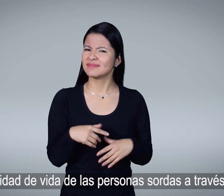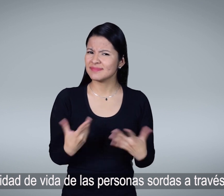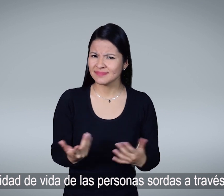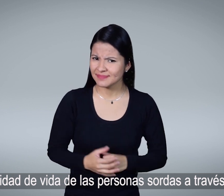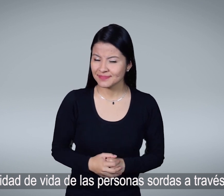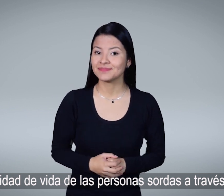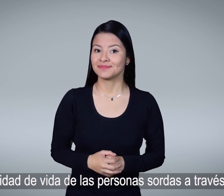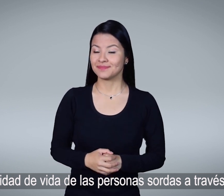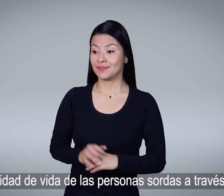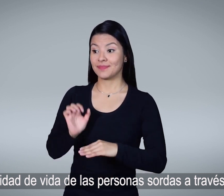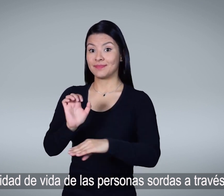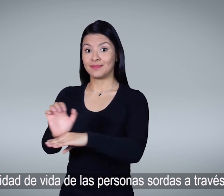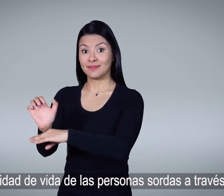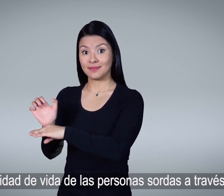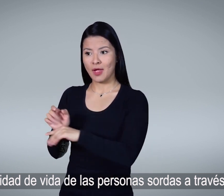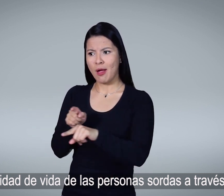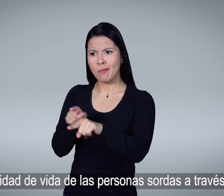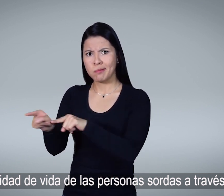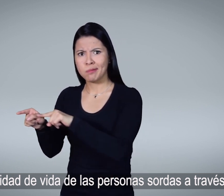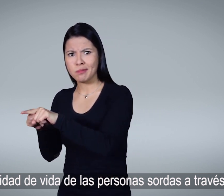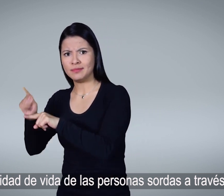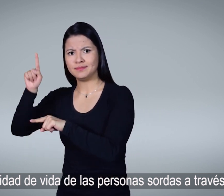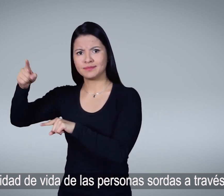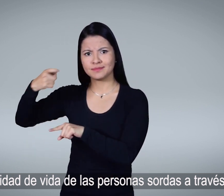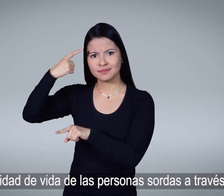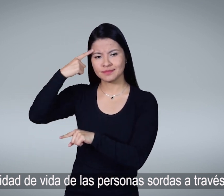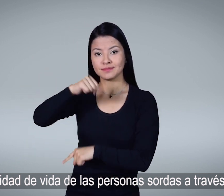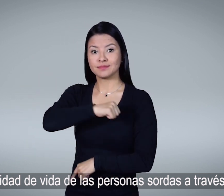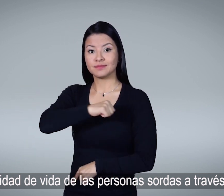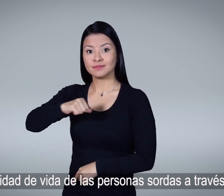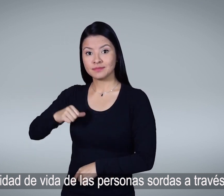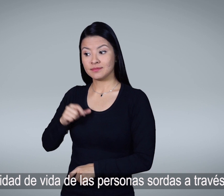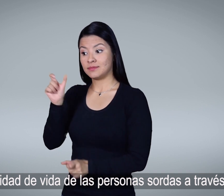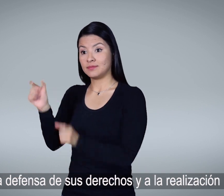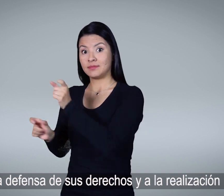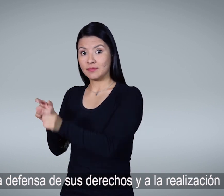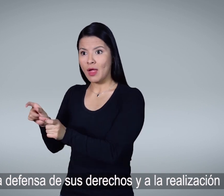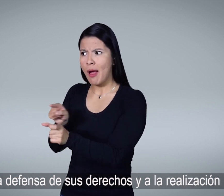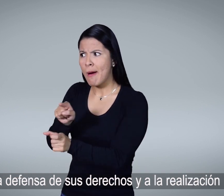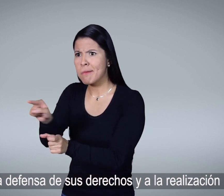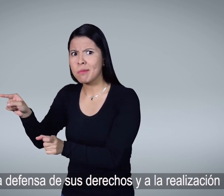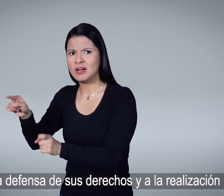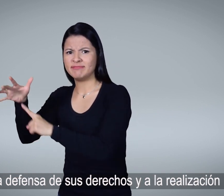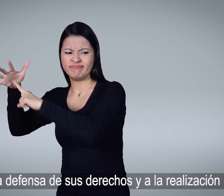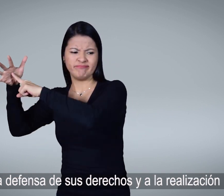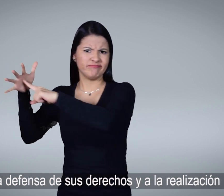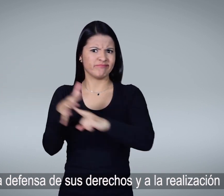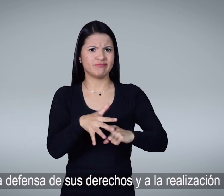a través de la defensa de sus